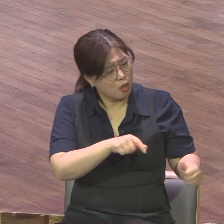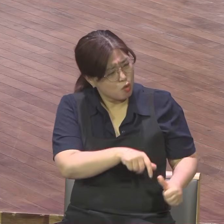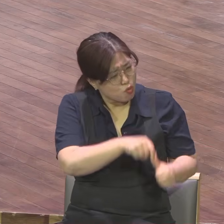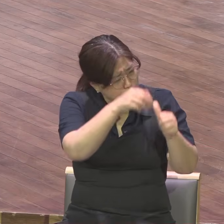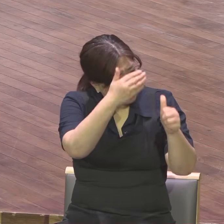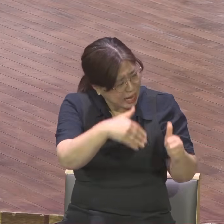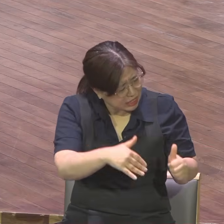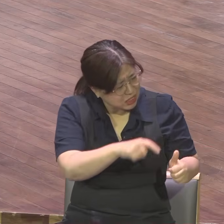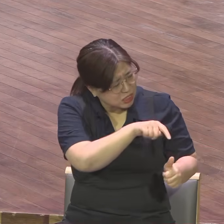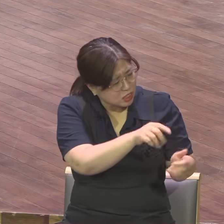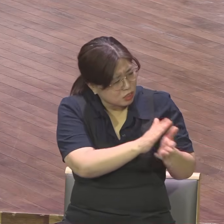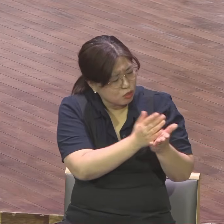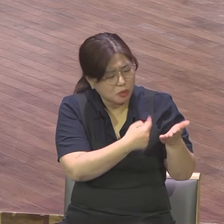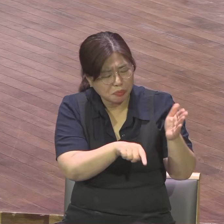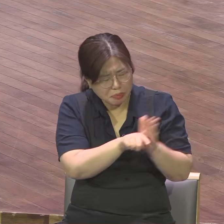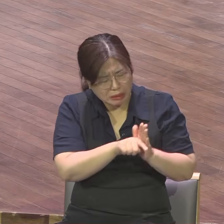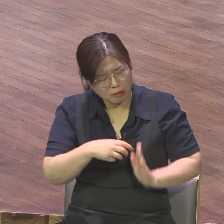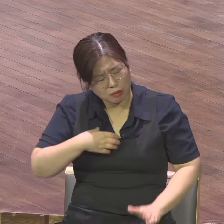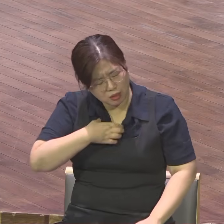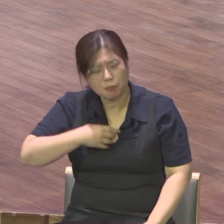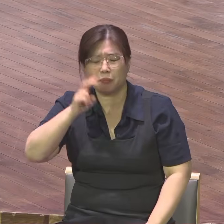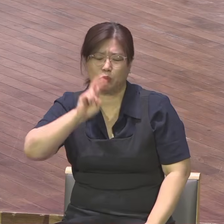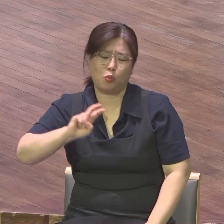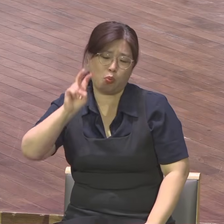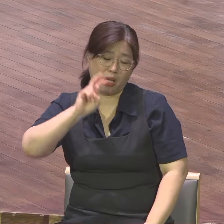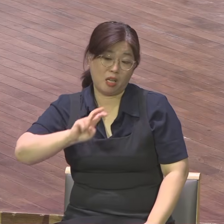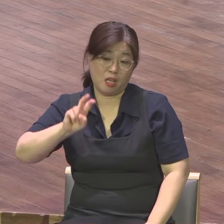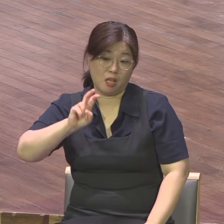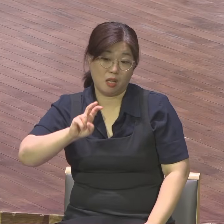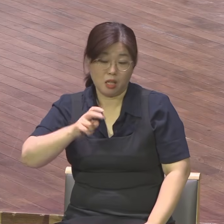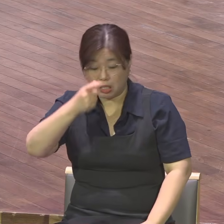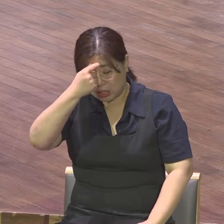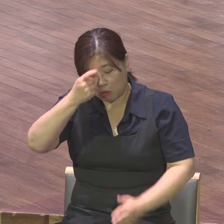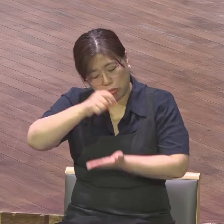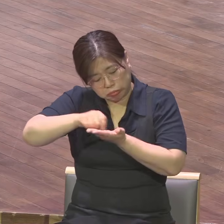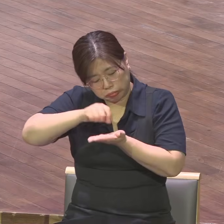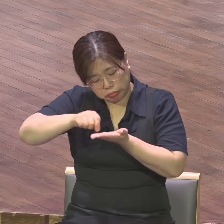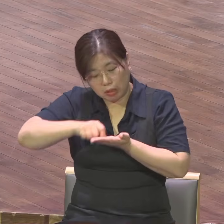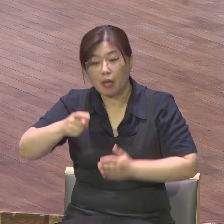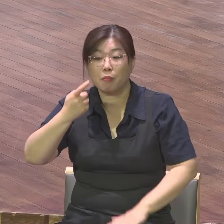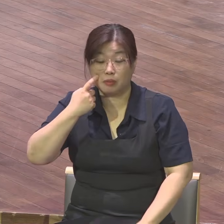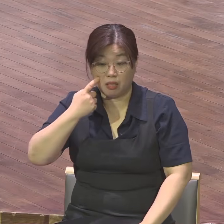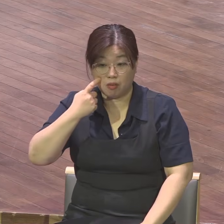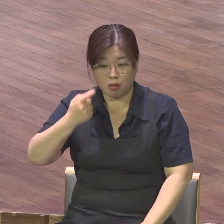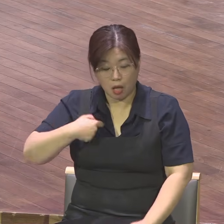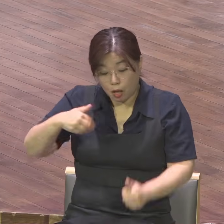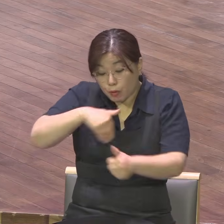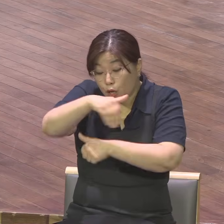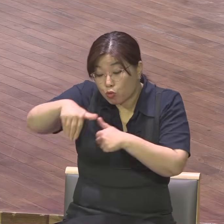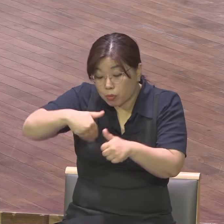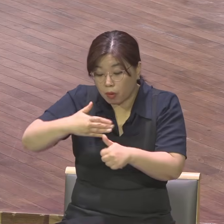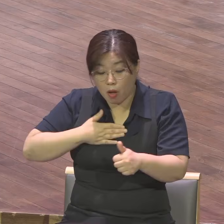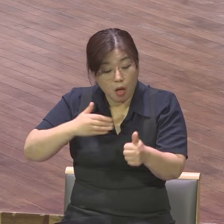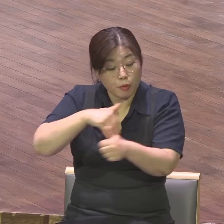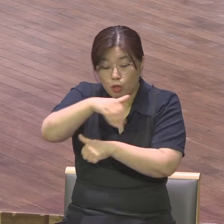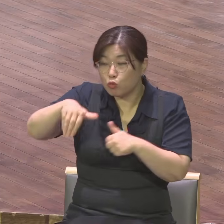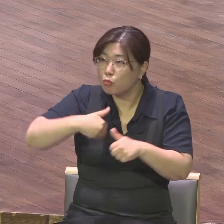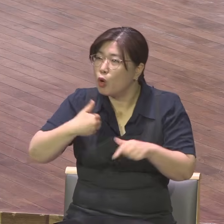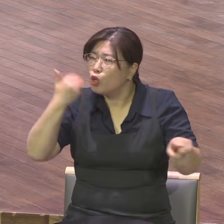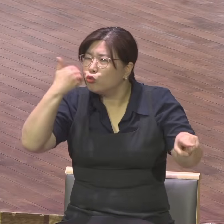이 에레미야 기도한 내용처럼 내 주위의 불신 영혼들이 죽게 돌아오는 것 그걸 놓고 기도해